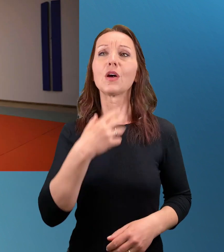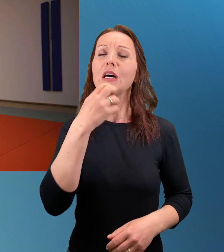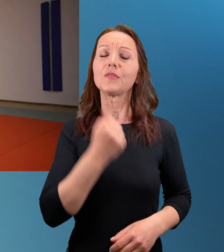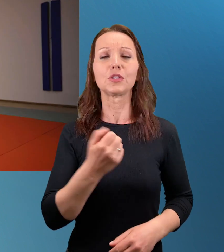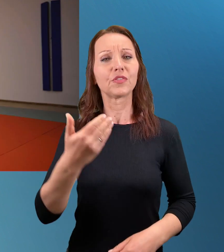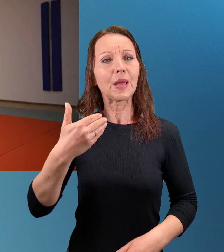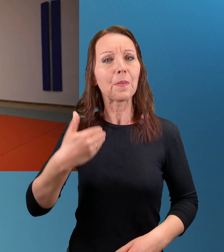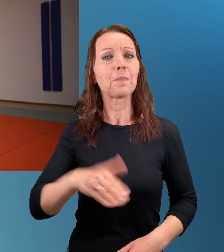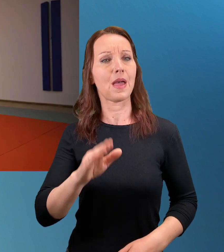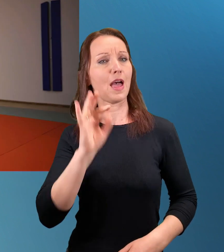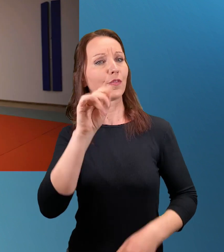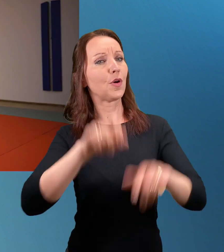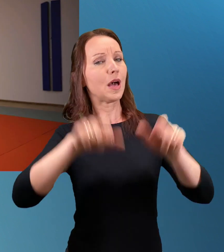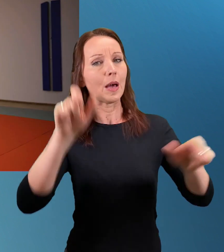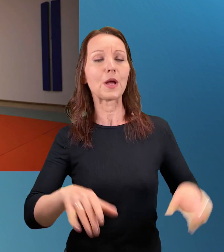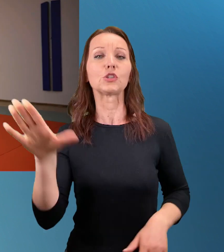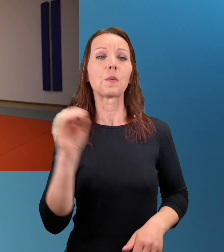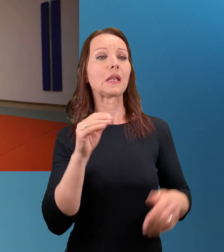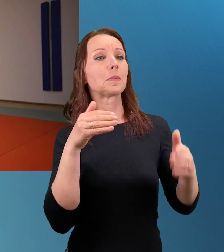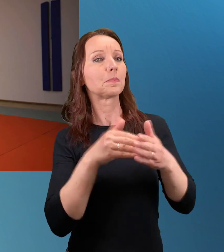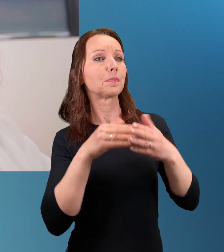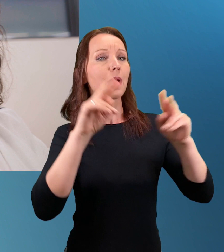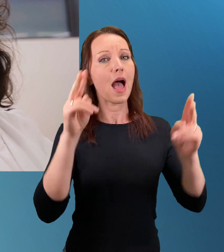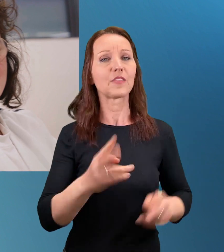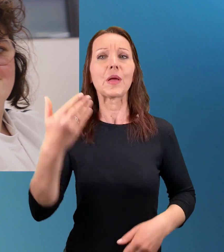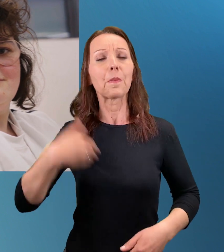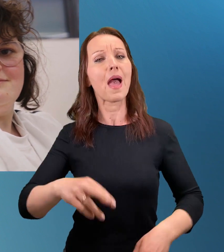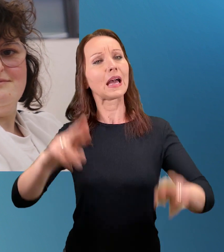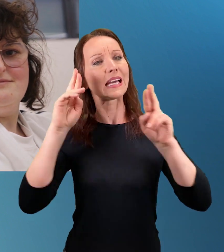gegenüber Menschen mit Beeinträchtigung. Beeinträchtigung.